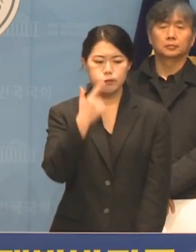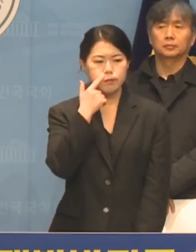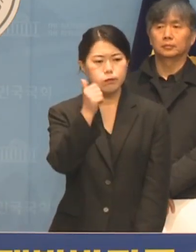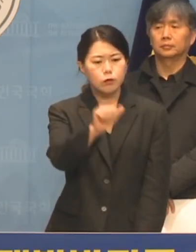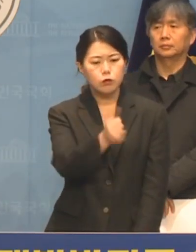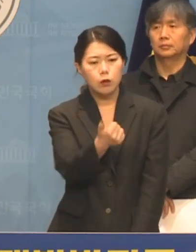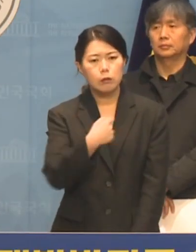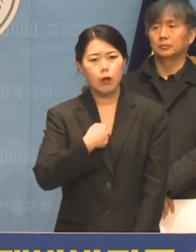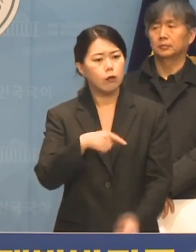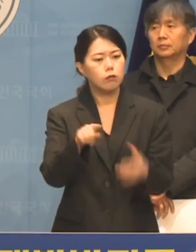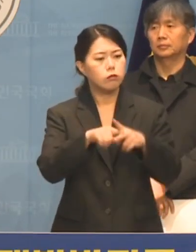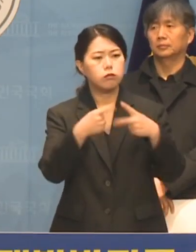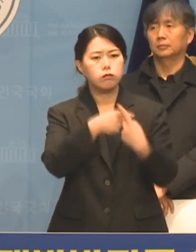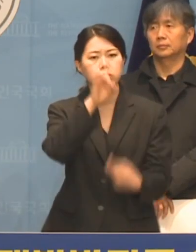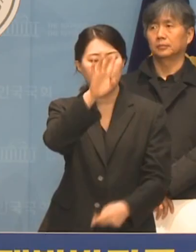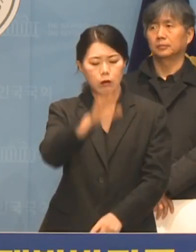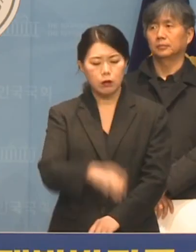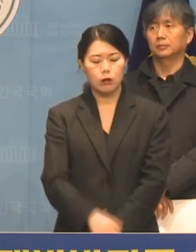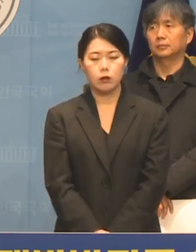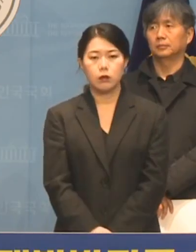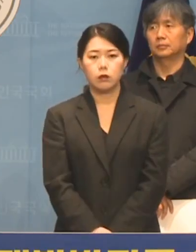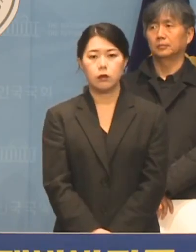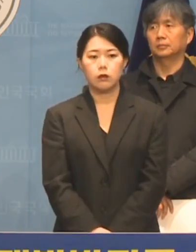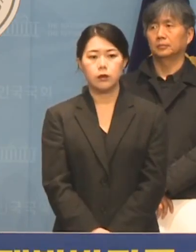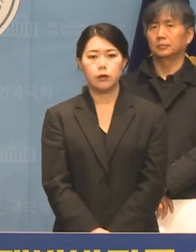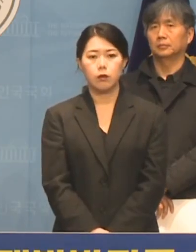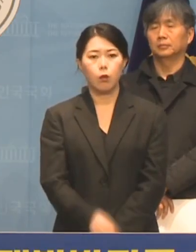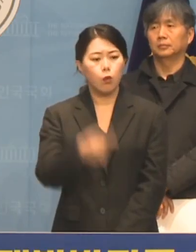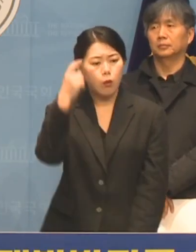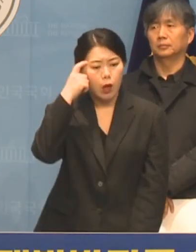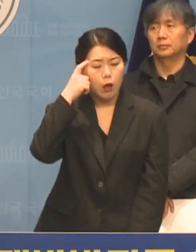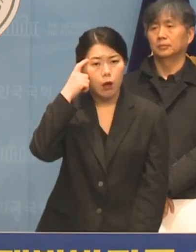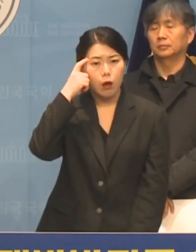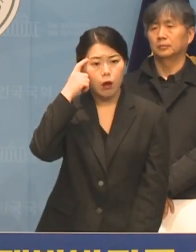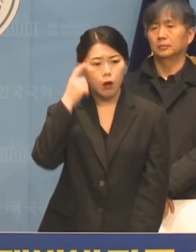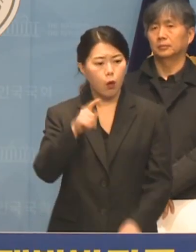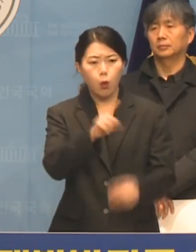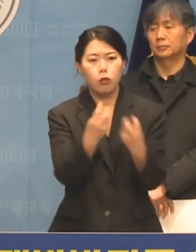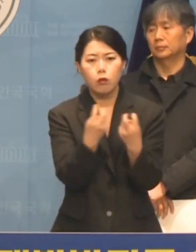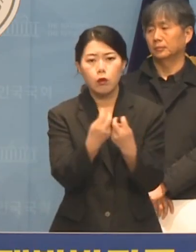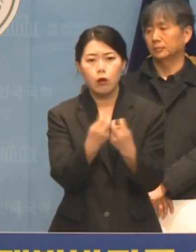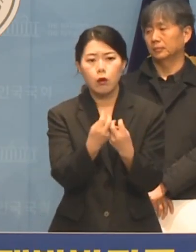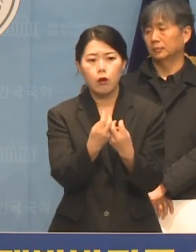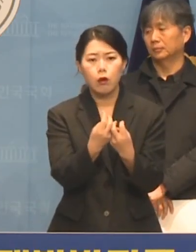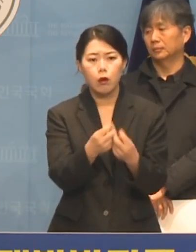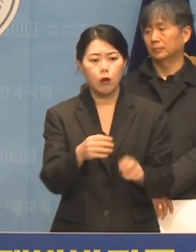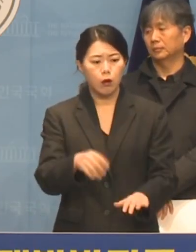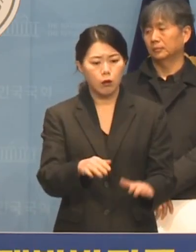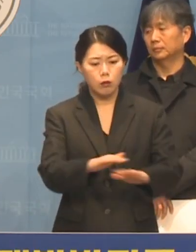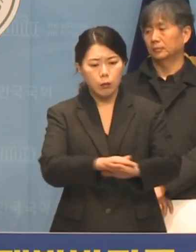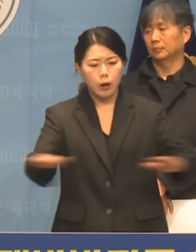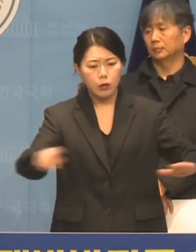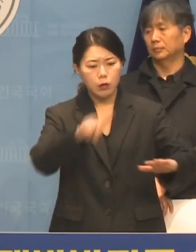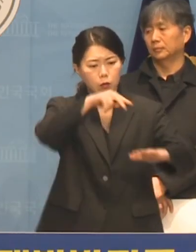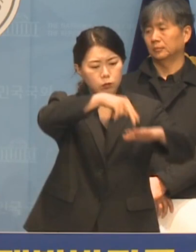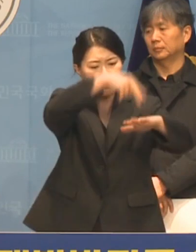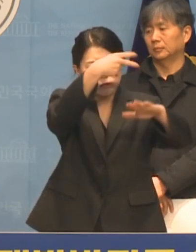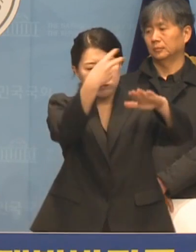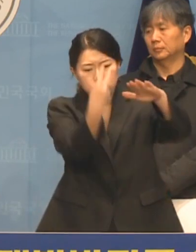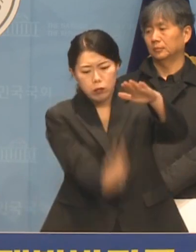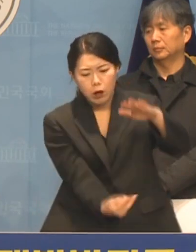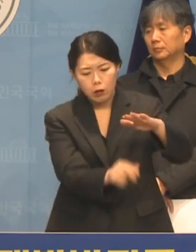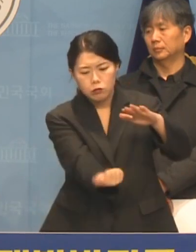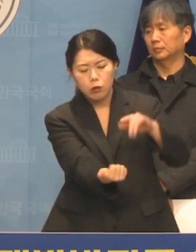죽음을 받아들이기 어려웠습니다. 도대체 왜 어떻게 아버지가 차가운 시멘트 바닥위로 떨어져